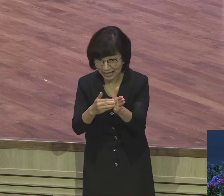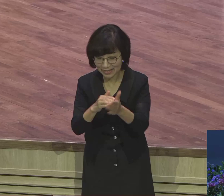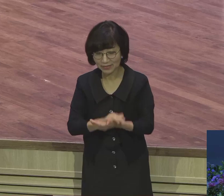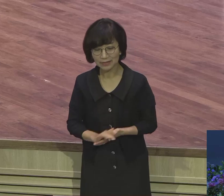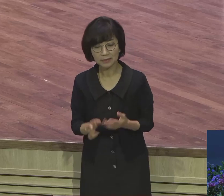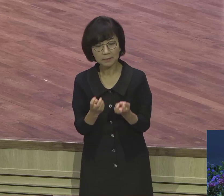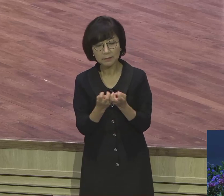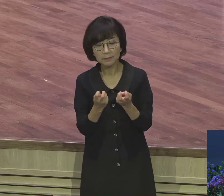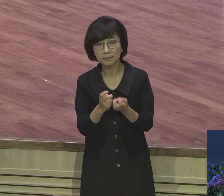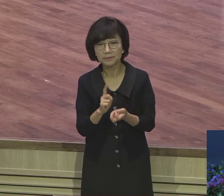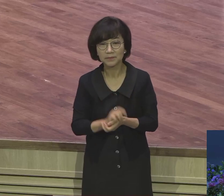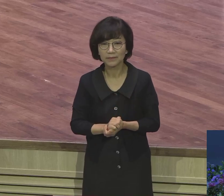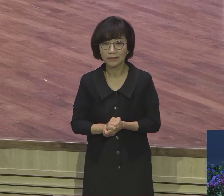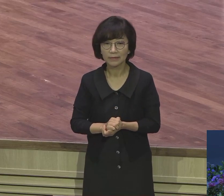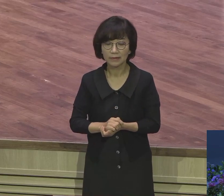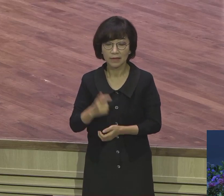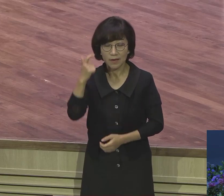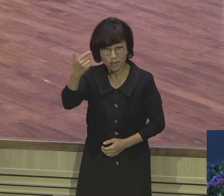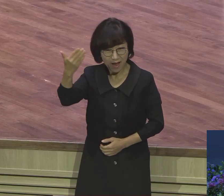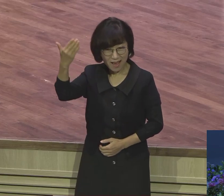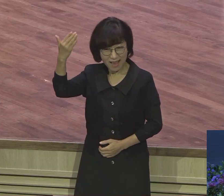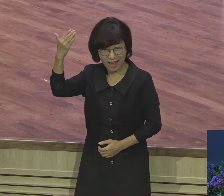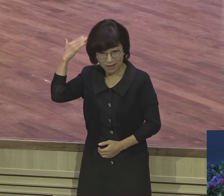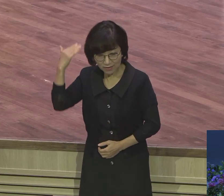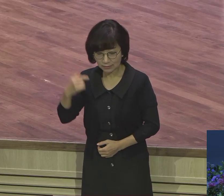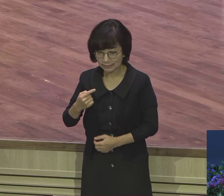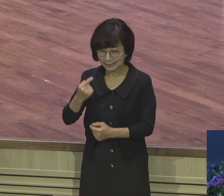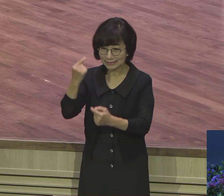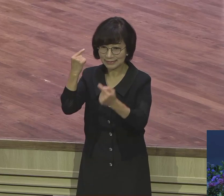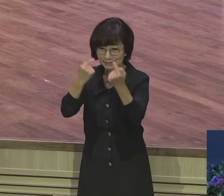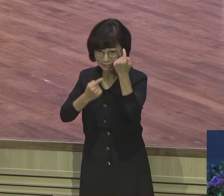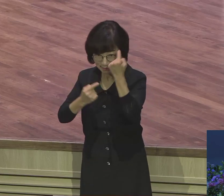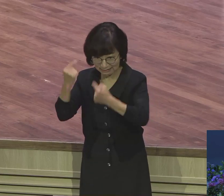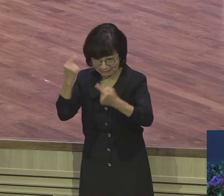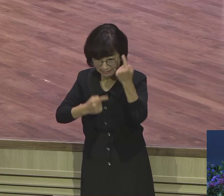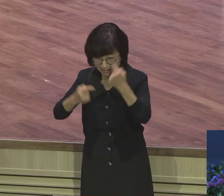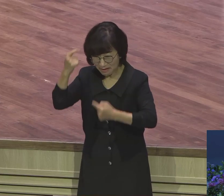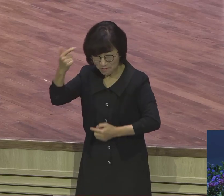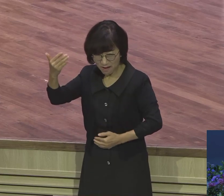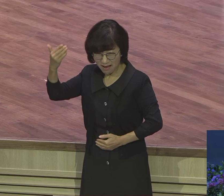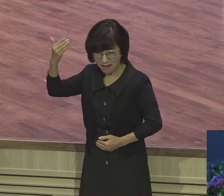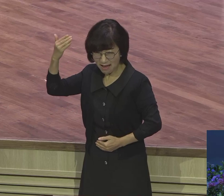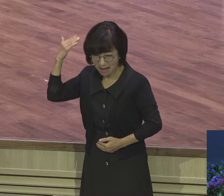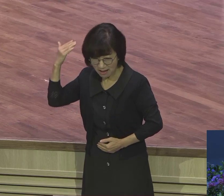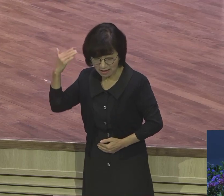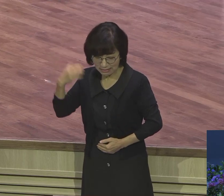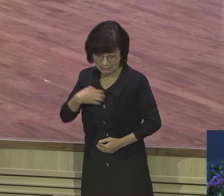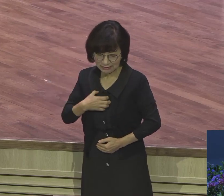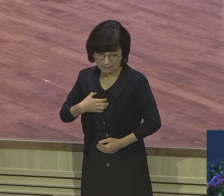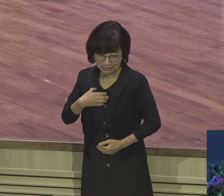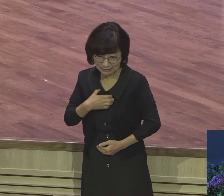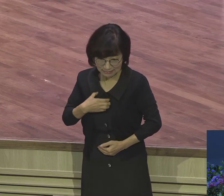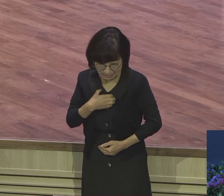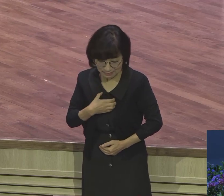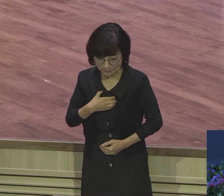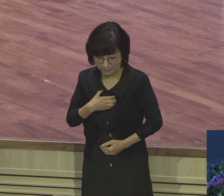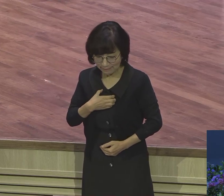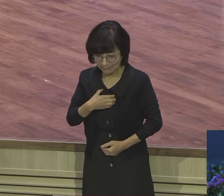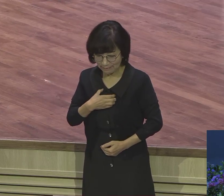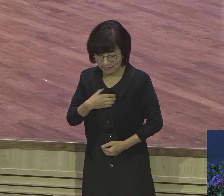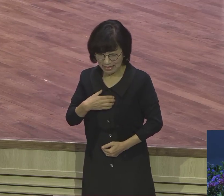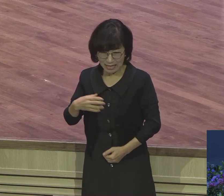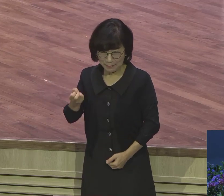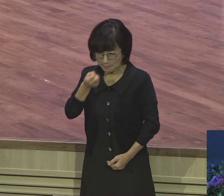되느냐. 과거에 상처받고 과거에 가졌던 모든 아픔들, 모든 것들 다